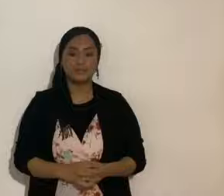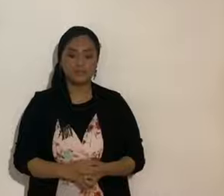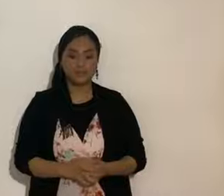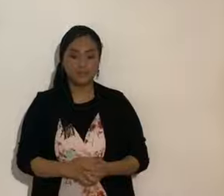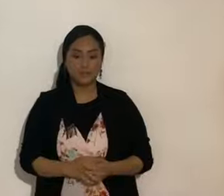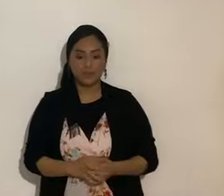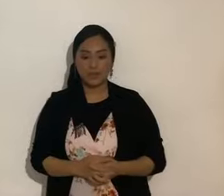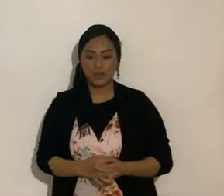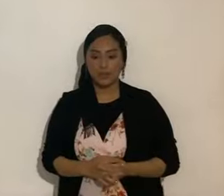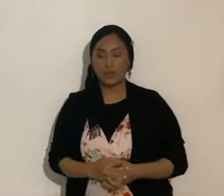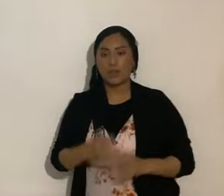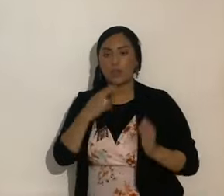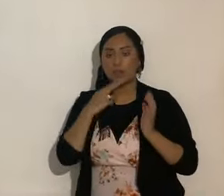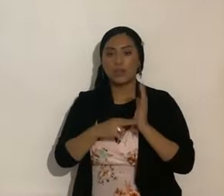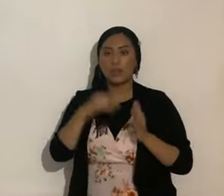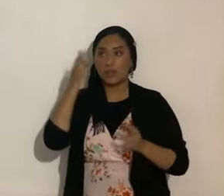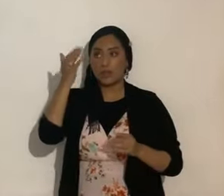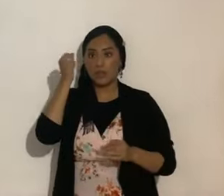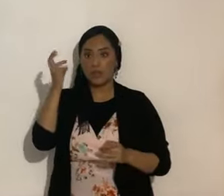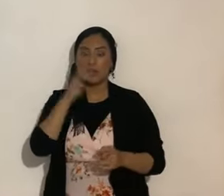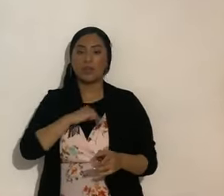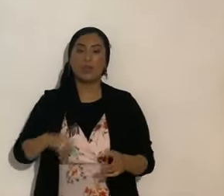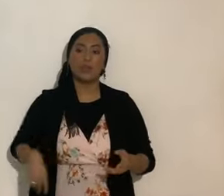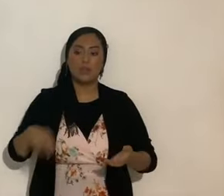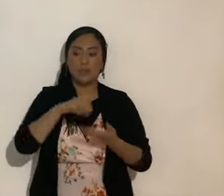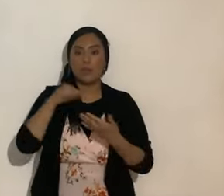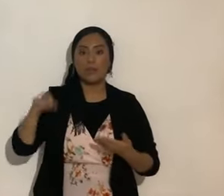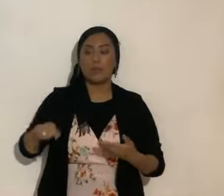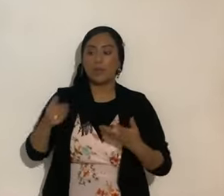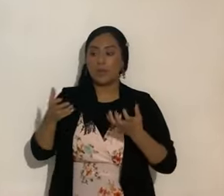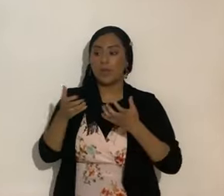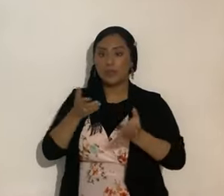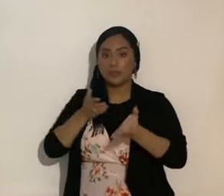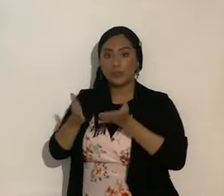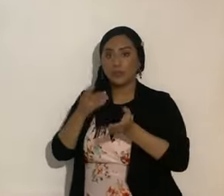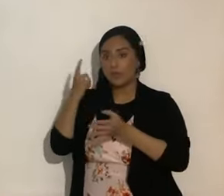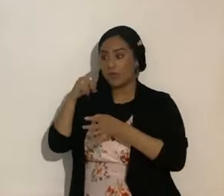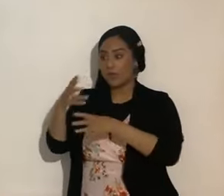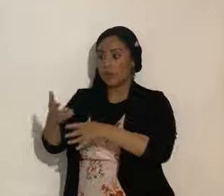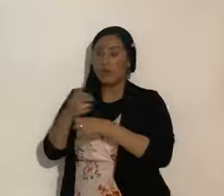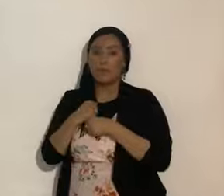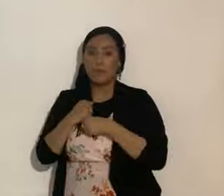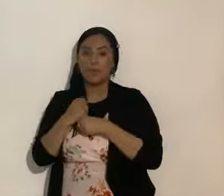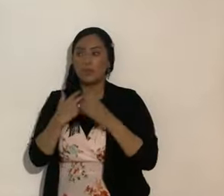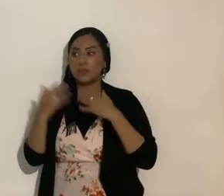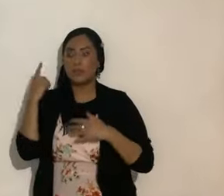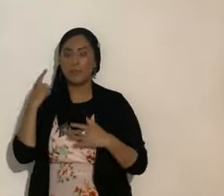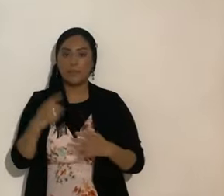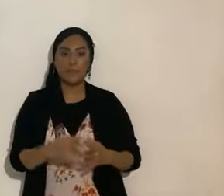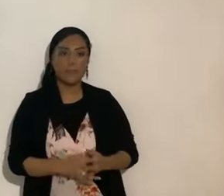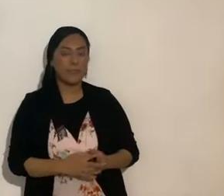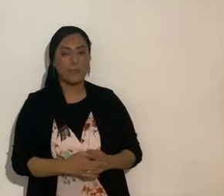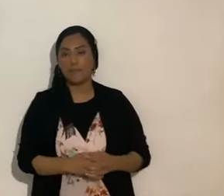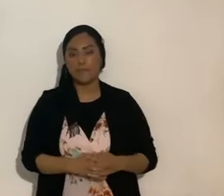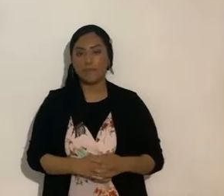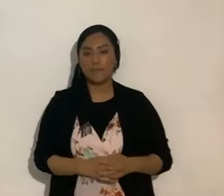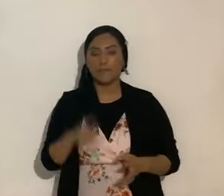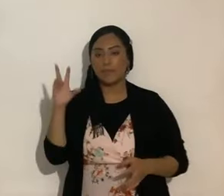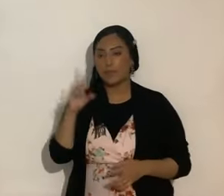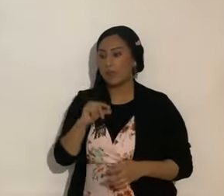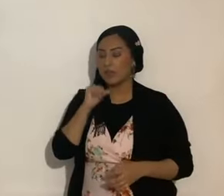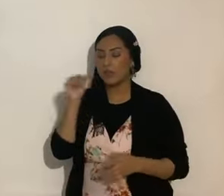desamparadas. Anótelo, Yahshua HaMashiach rechaza el deseo de servir por obtener recompensa. No, así no.